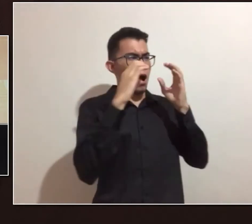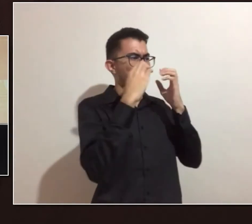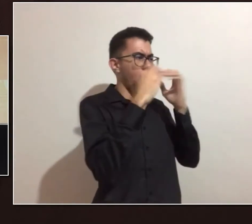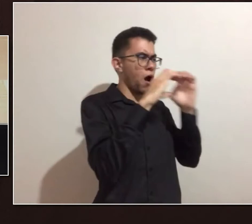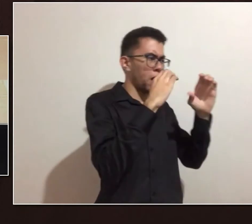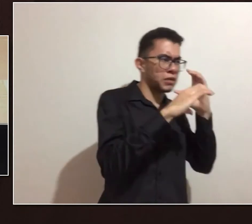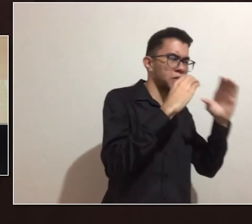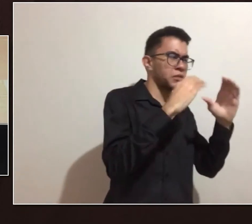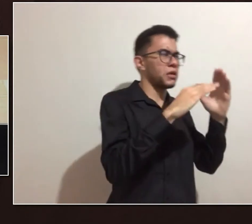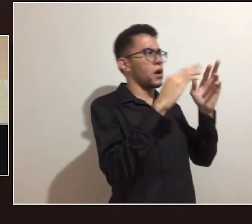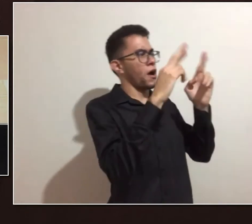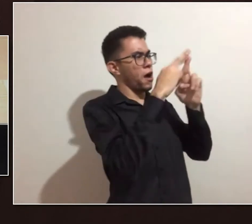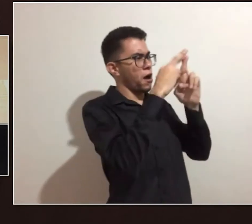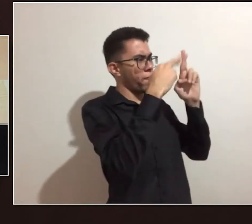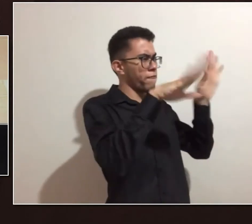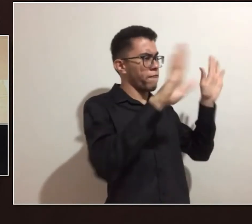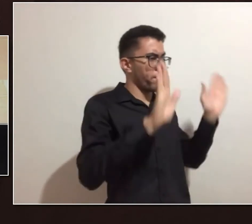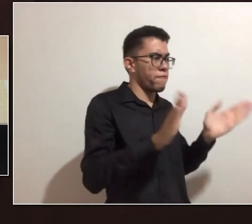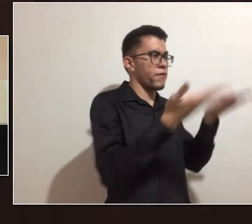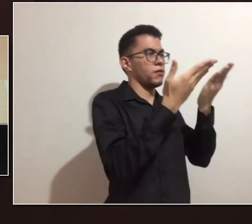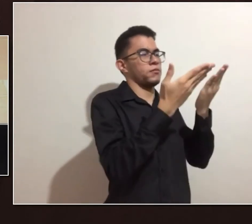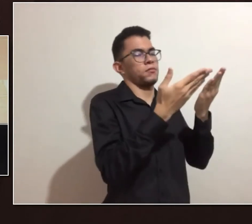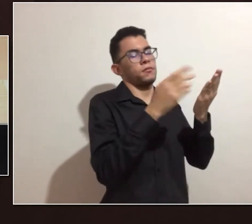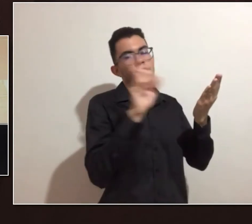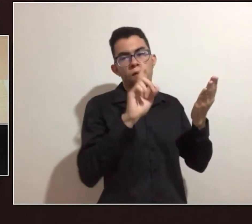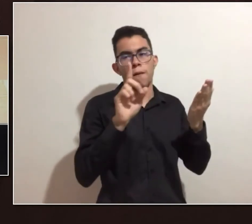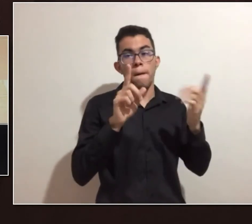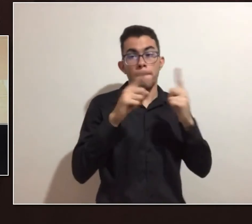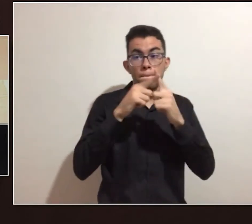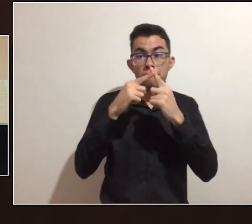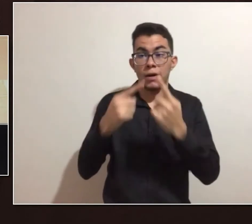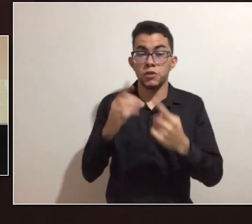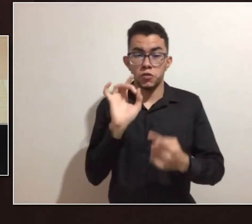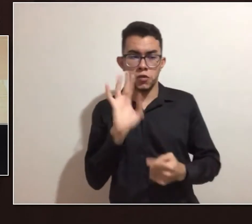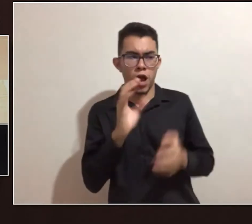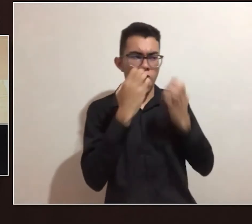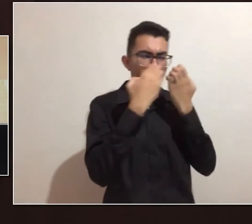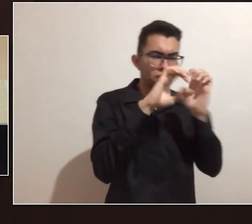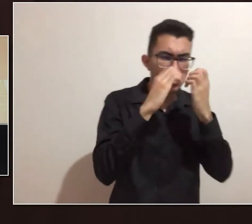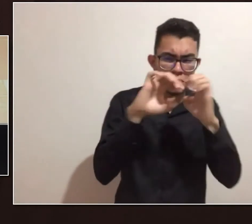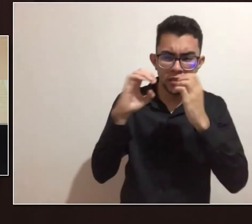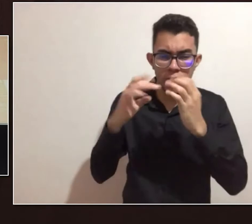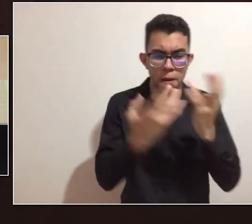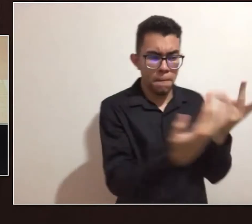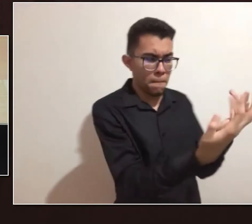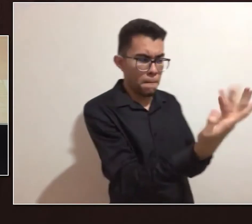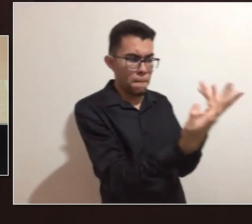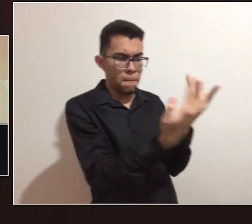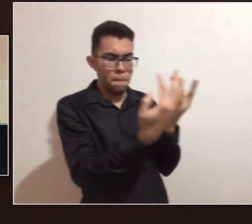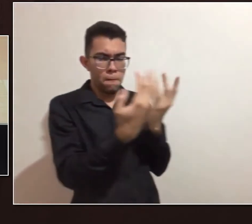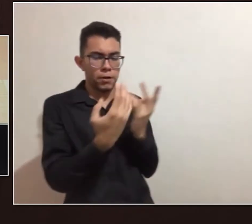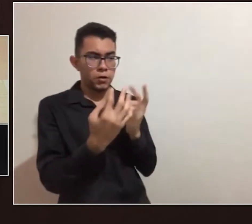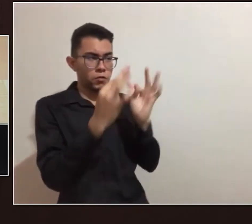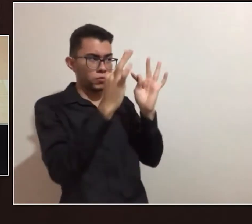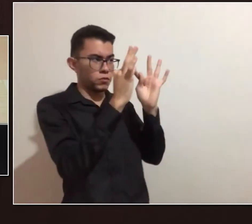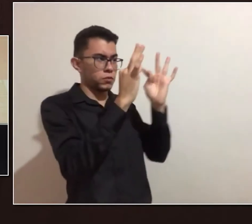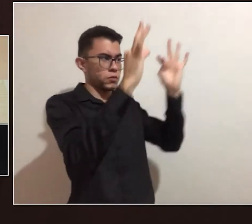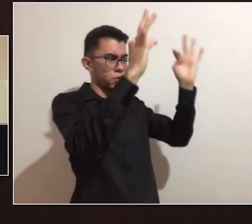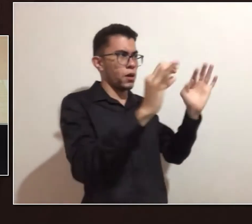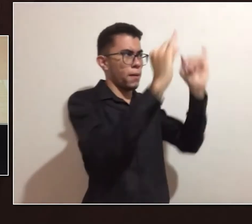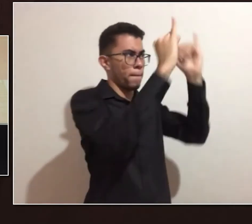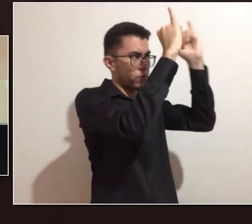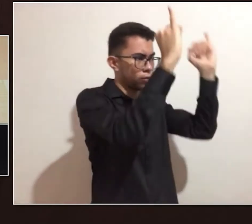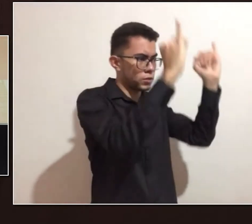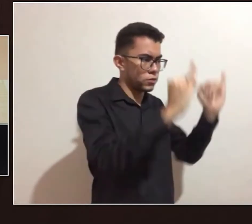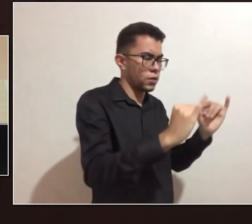ídolos. Esse que é o problema, né? Paulo não fala em 1 Tessalonicenses capítulo 1, como fala? Vamos dar uma olhada. 1